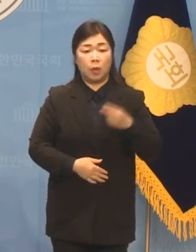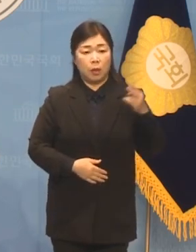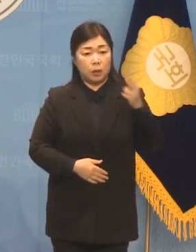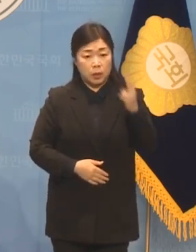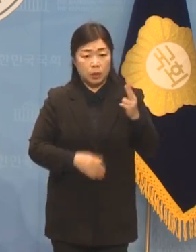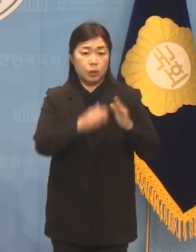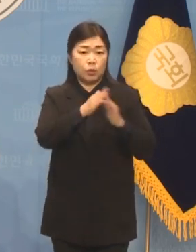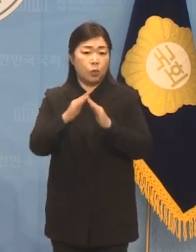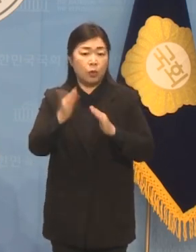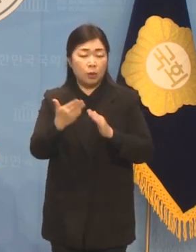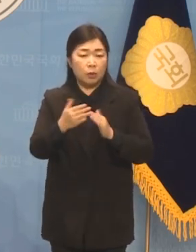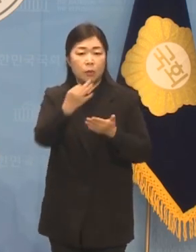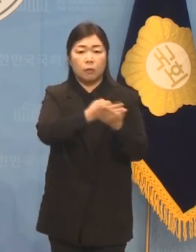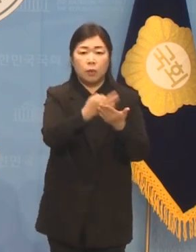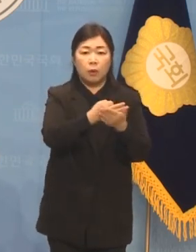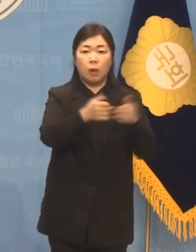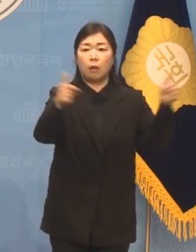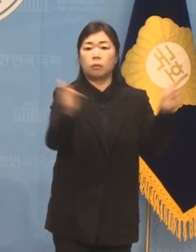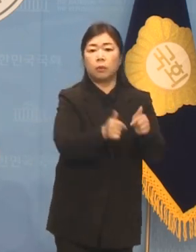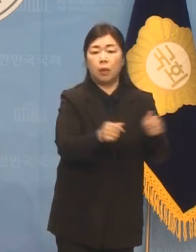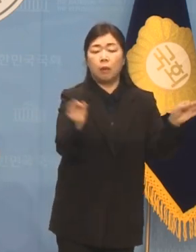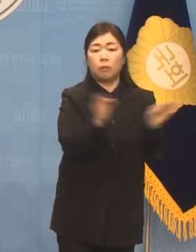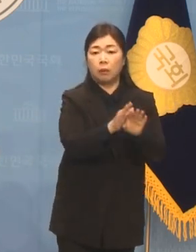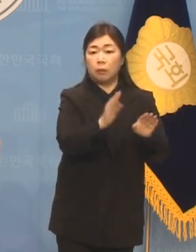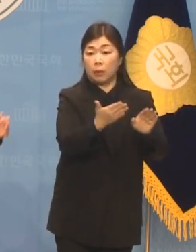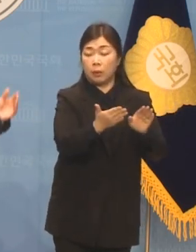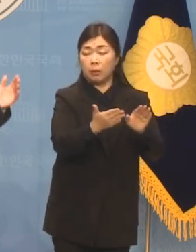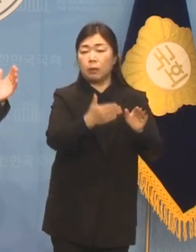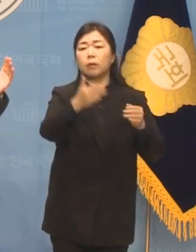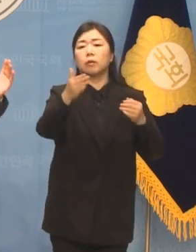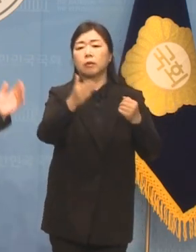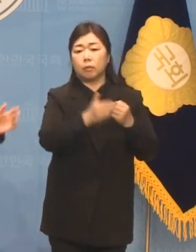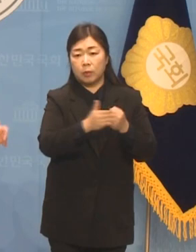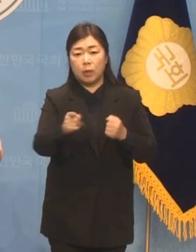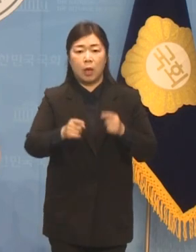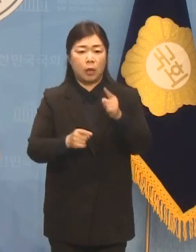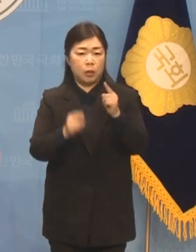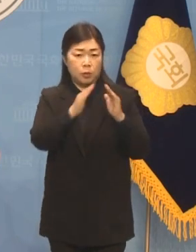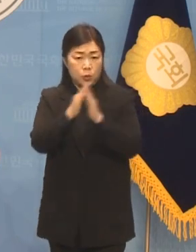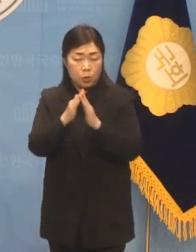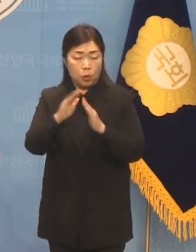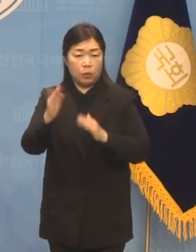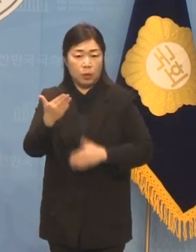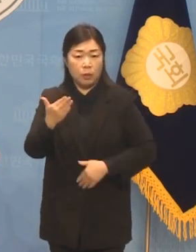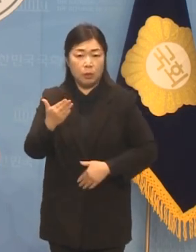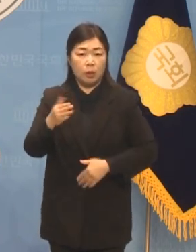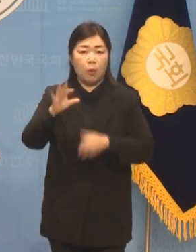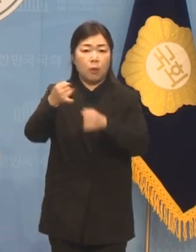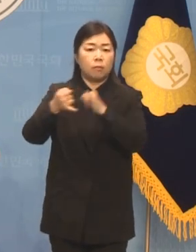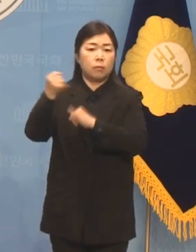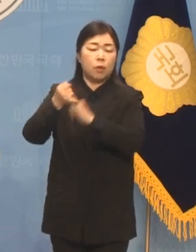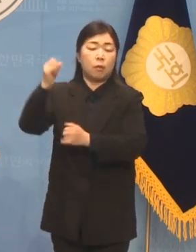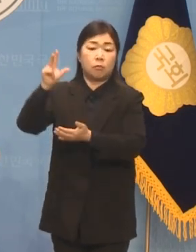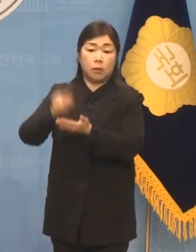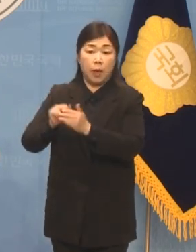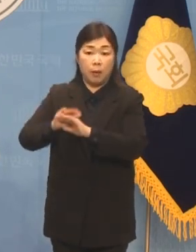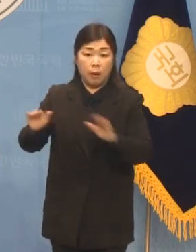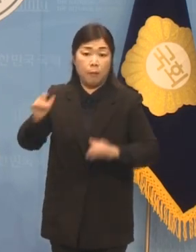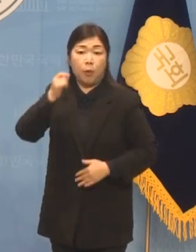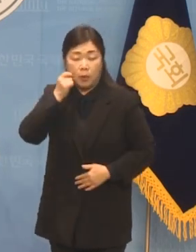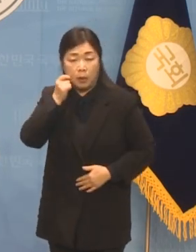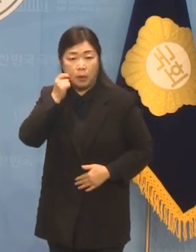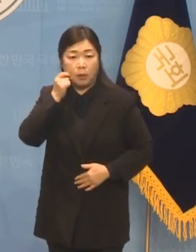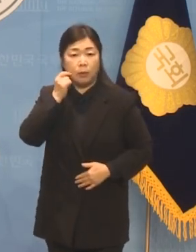빵꾸를 내면서 펑크를 내면서 그러면서 불과 1조 남짓한 이 체불임금 문제를 해결하지 못하겠다라고